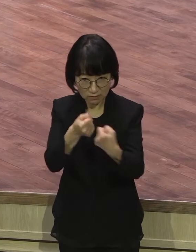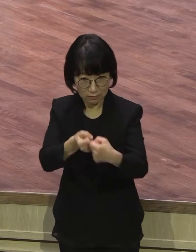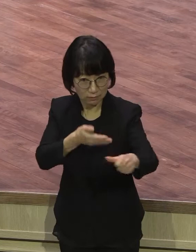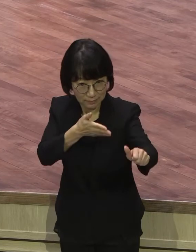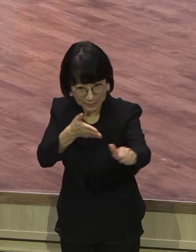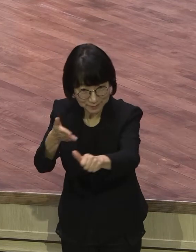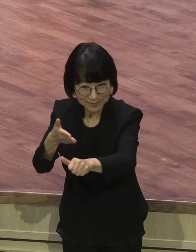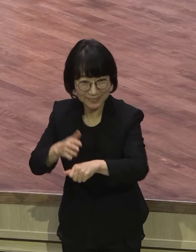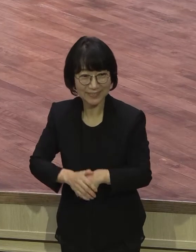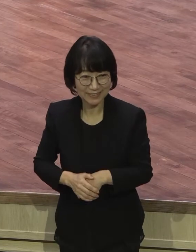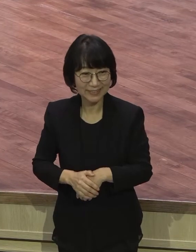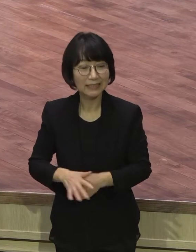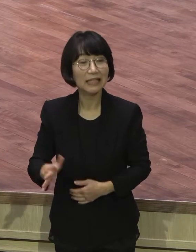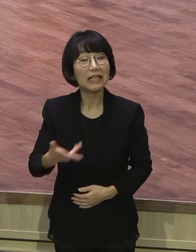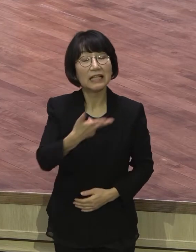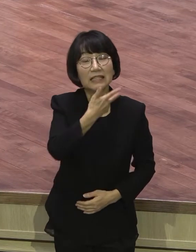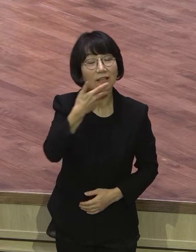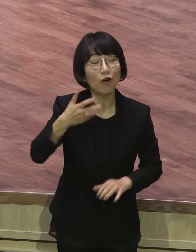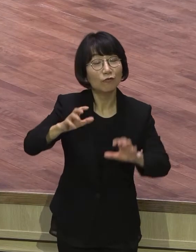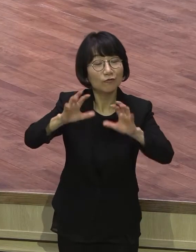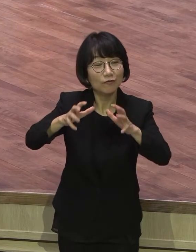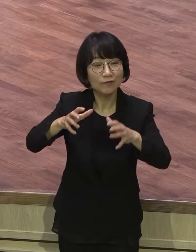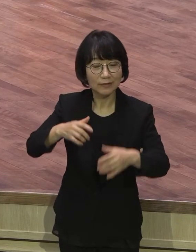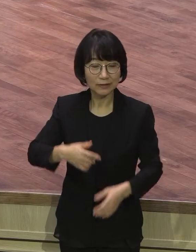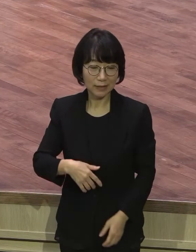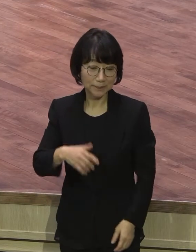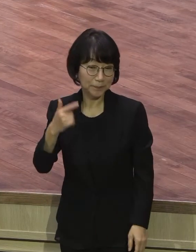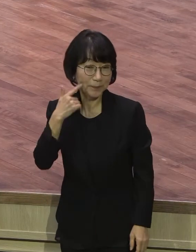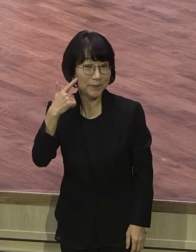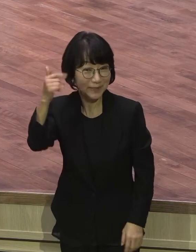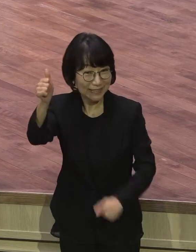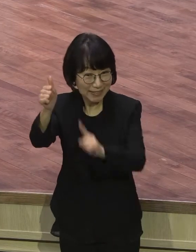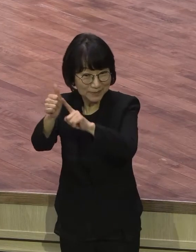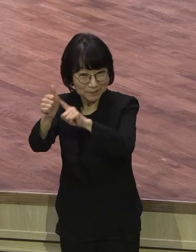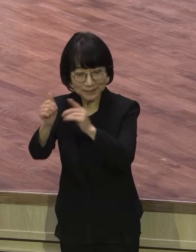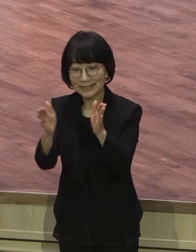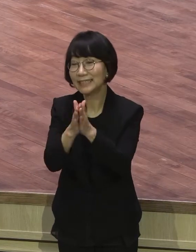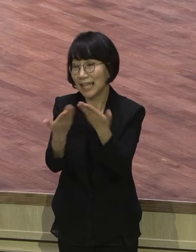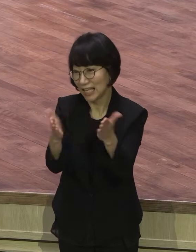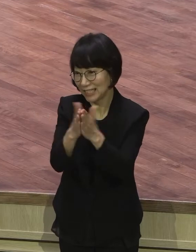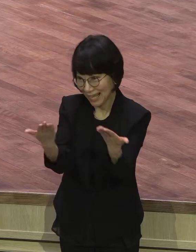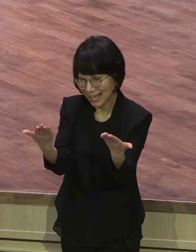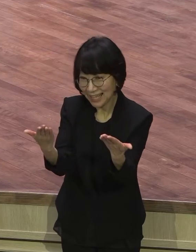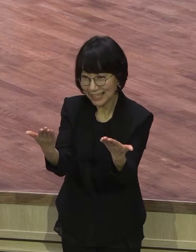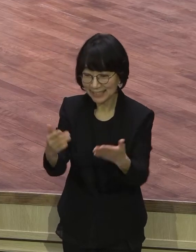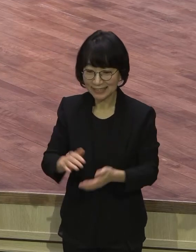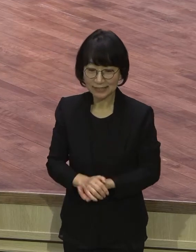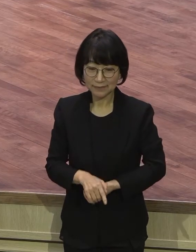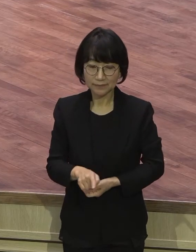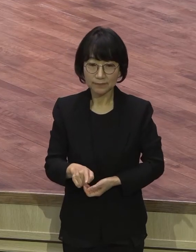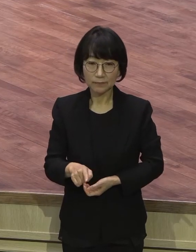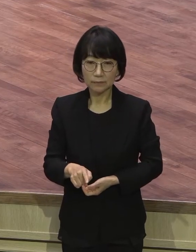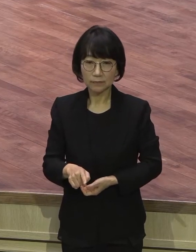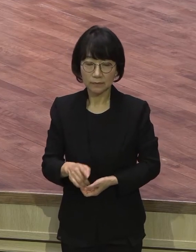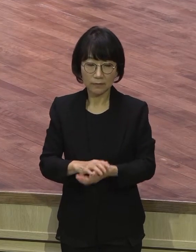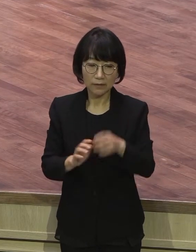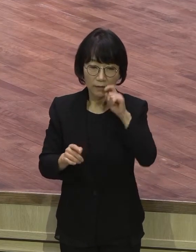영국의 이 제이비 필립스 목사님이 쓴 책이 있습니다. 너 하나님은